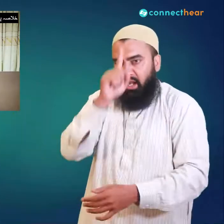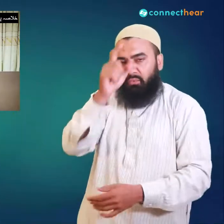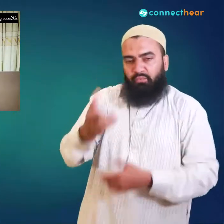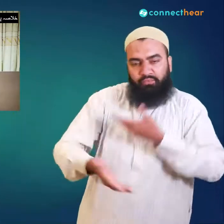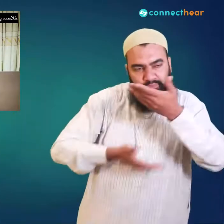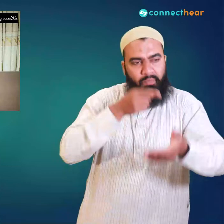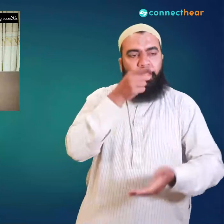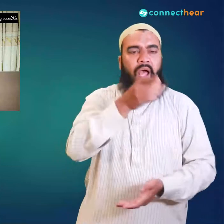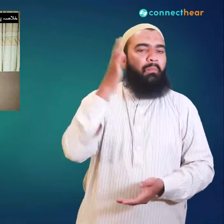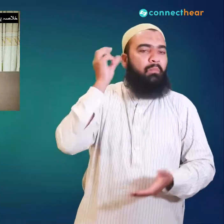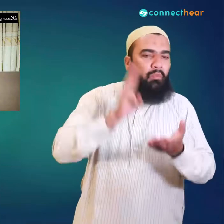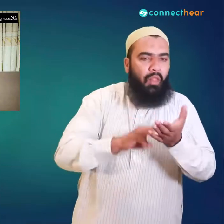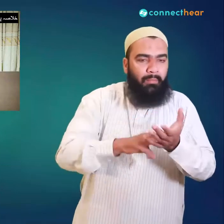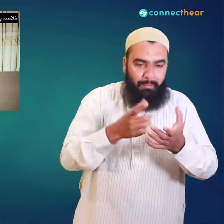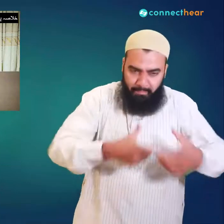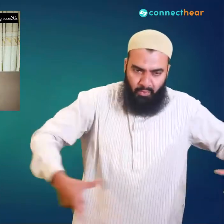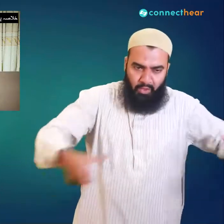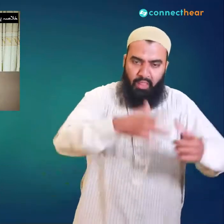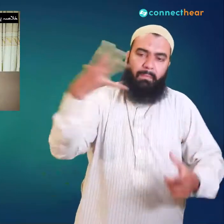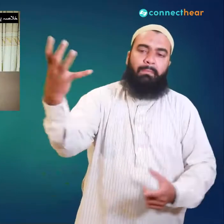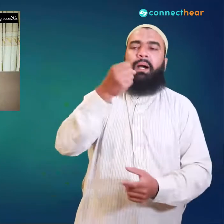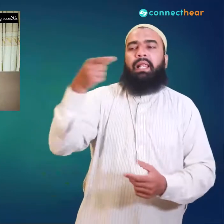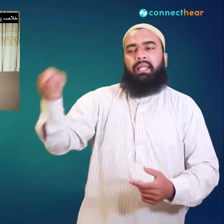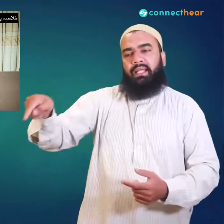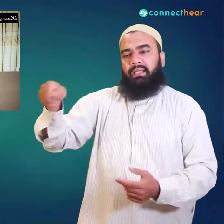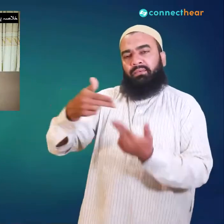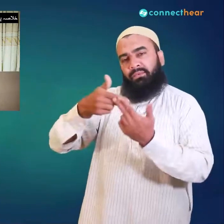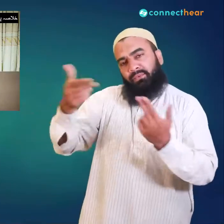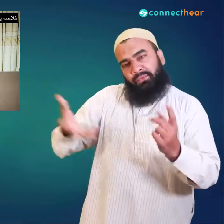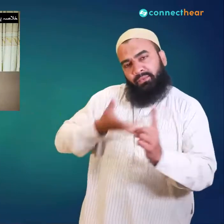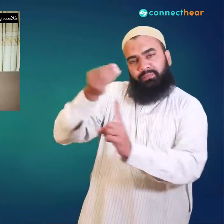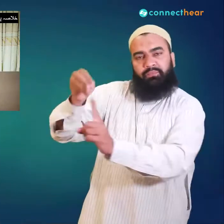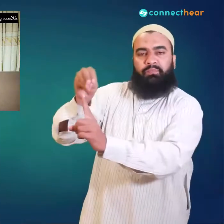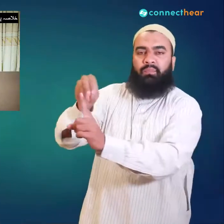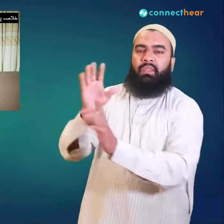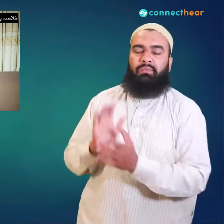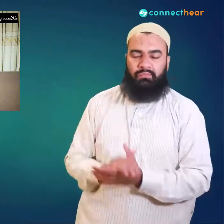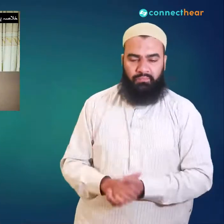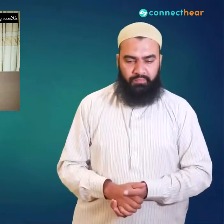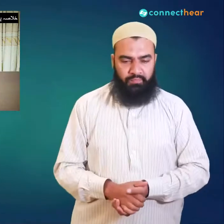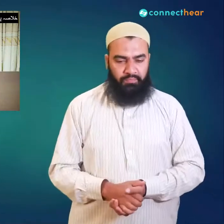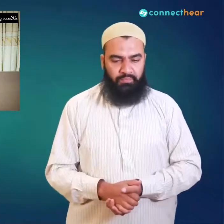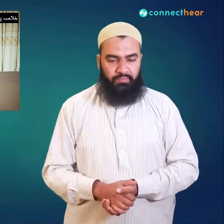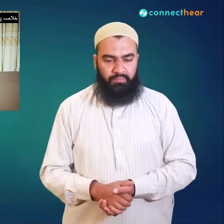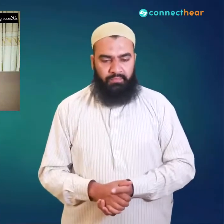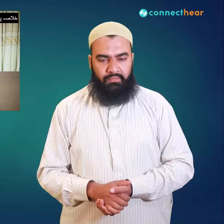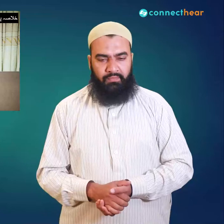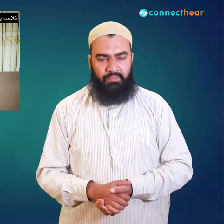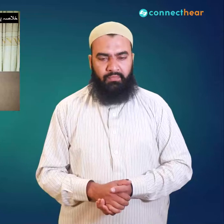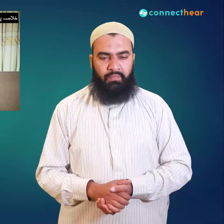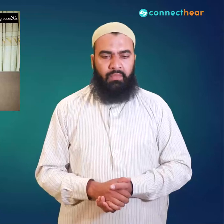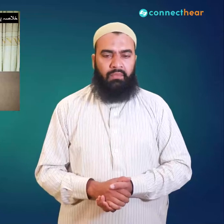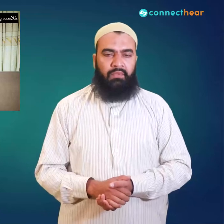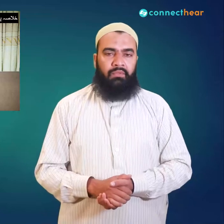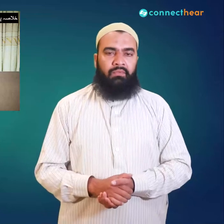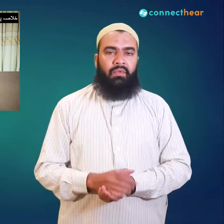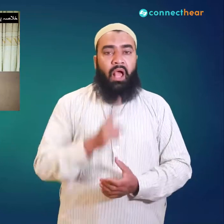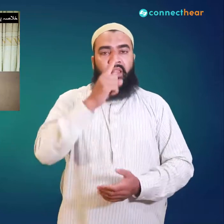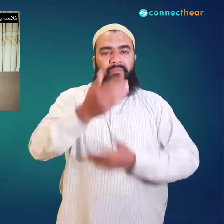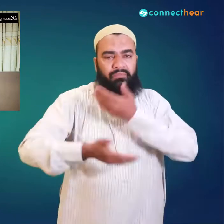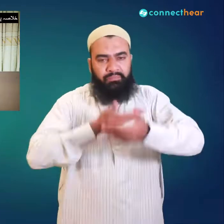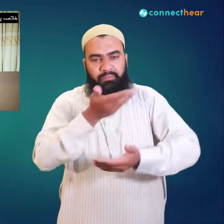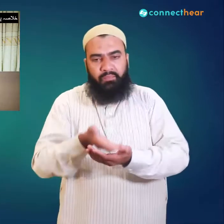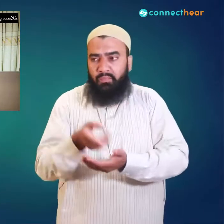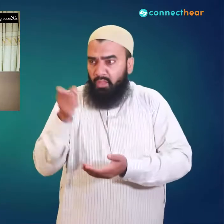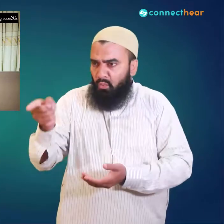جا رہا ہے۔ آگے آیت آ رہی ہے، فَكُلُوا مِمَّا غَنِمْتُمْ حَلَالًا طَيِّبًا۔ نہ صرف یہ کہ